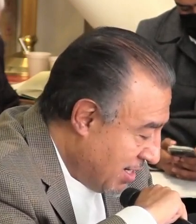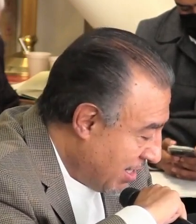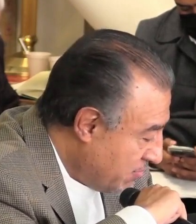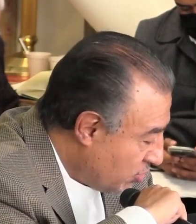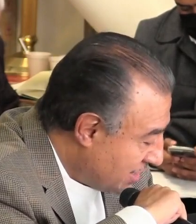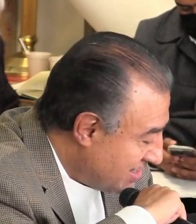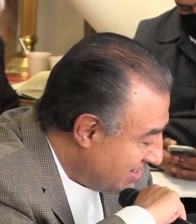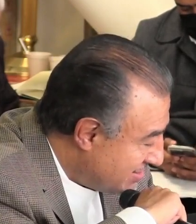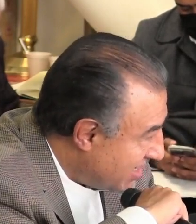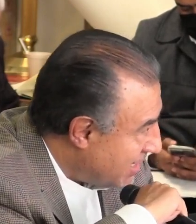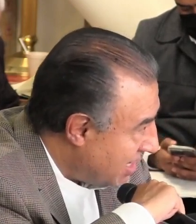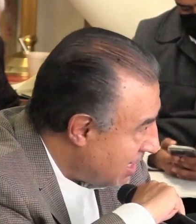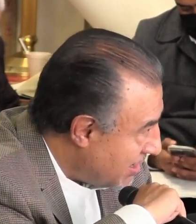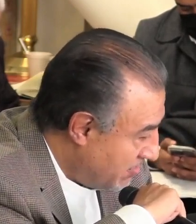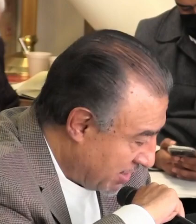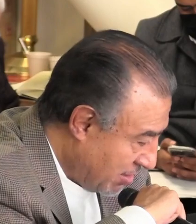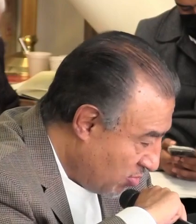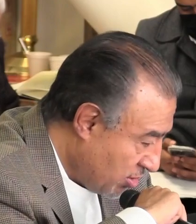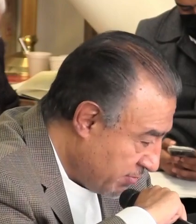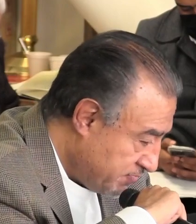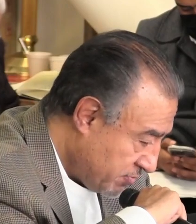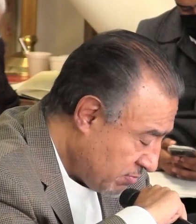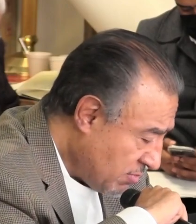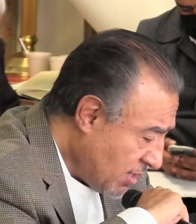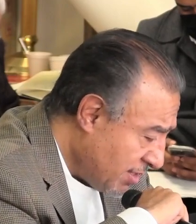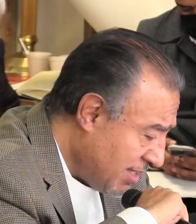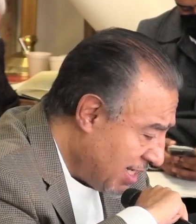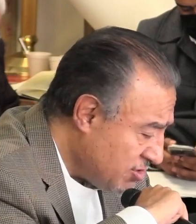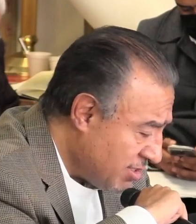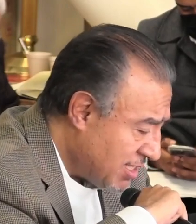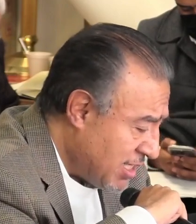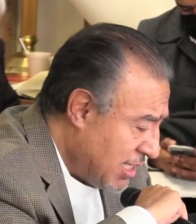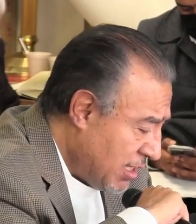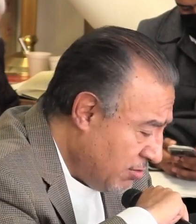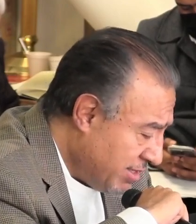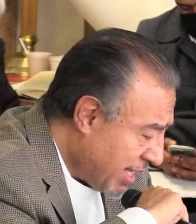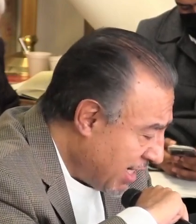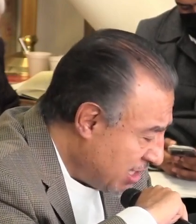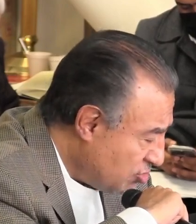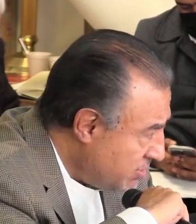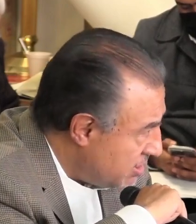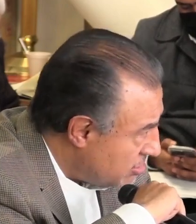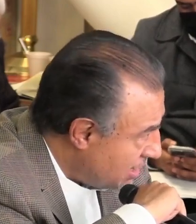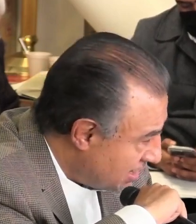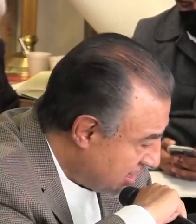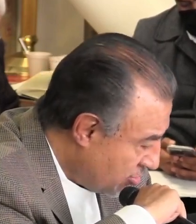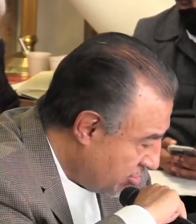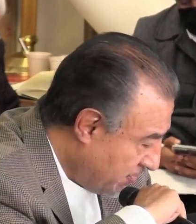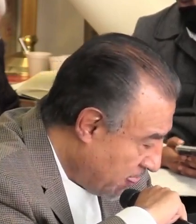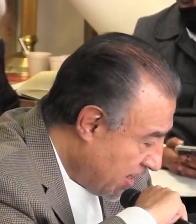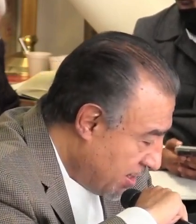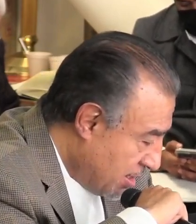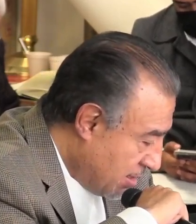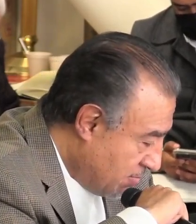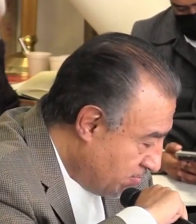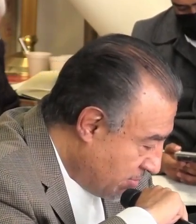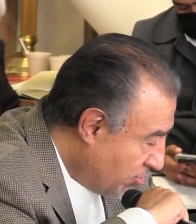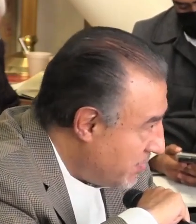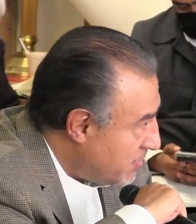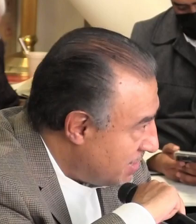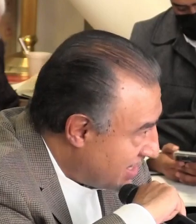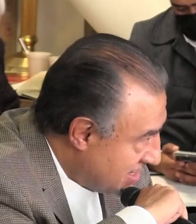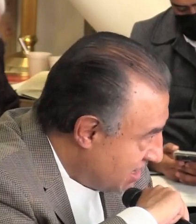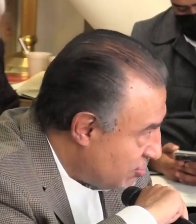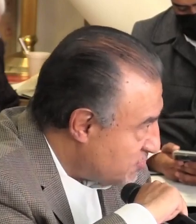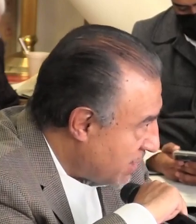comprendan la importancia estratégica del patrimonio de la ciudad y lo integren en su visión de desarrollo. Me